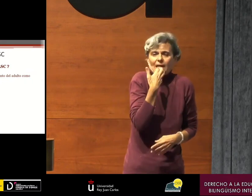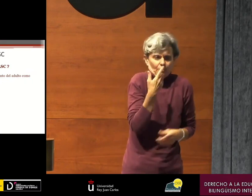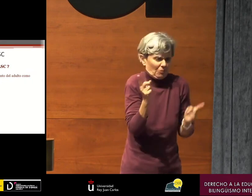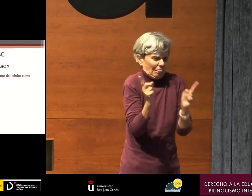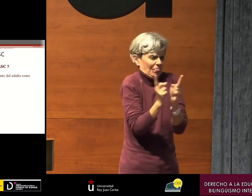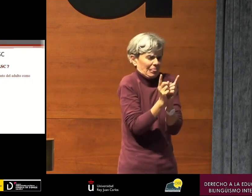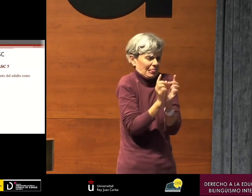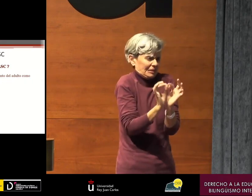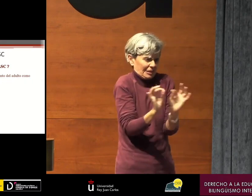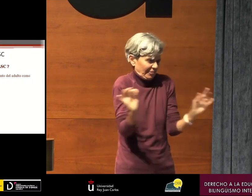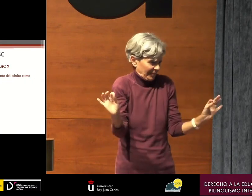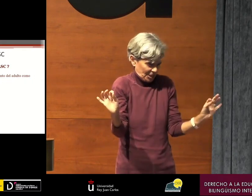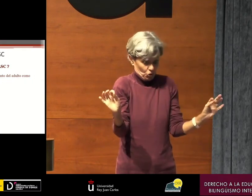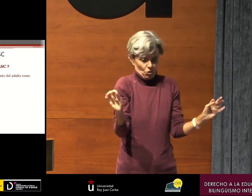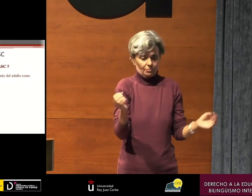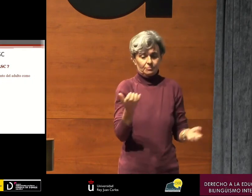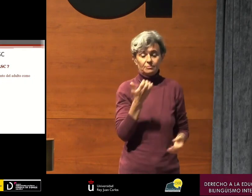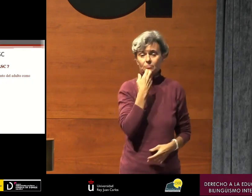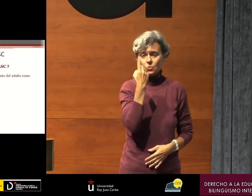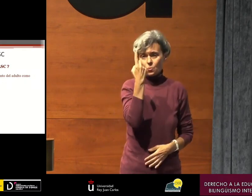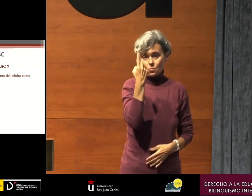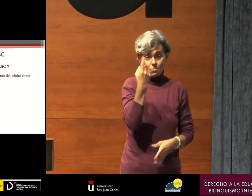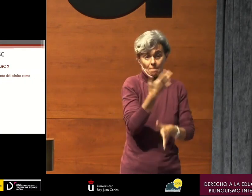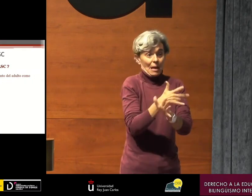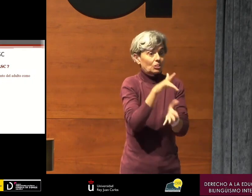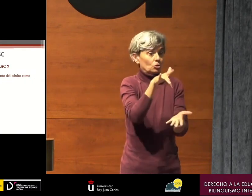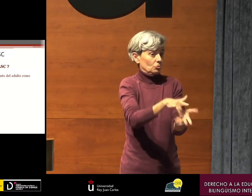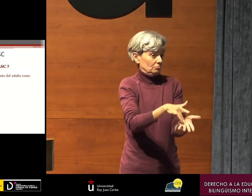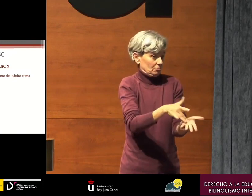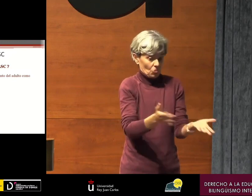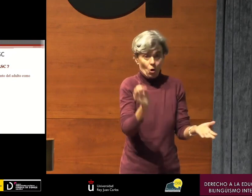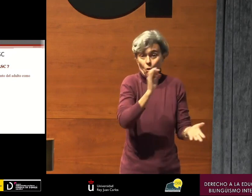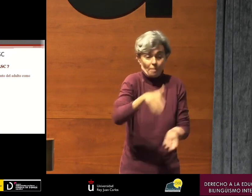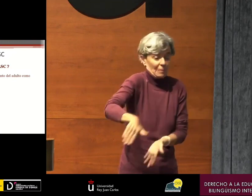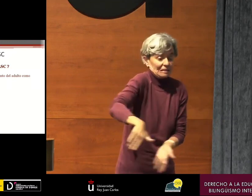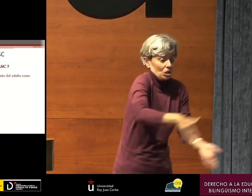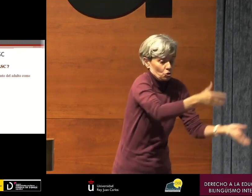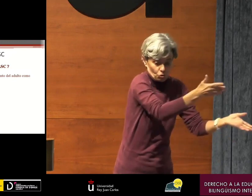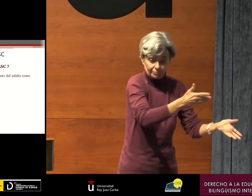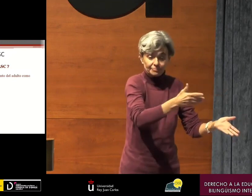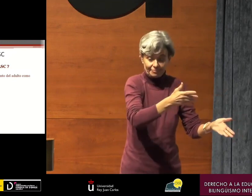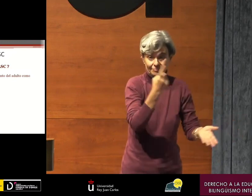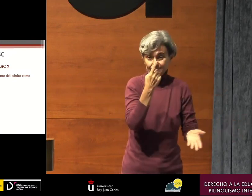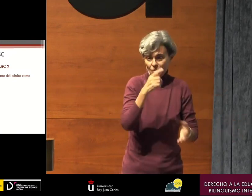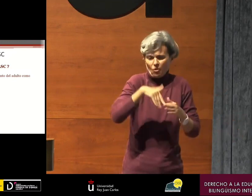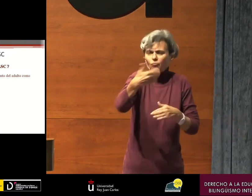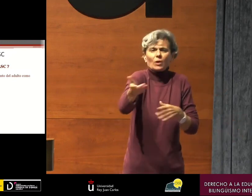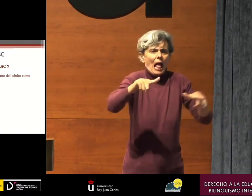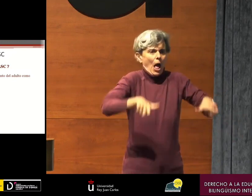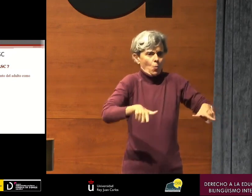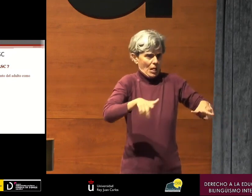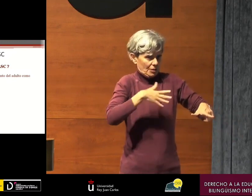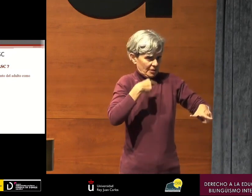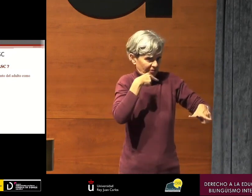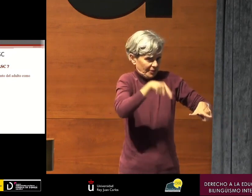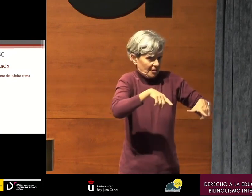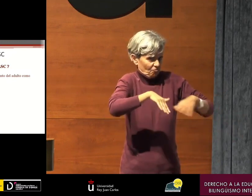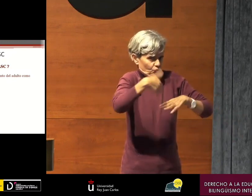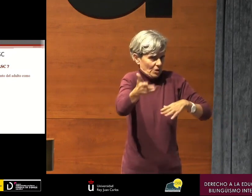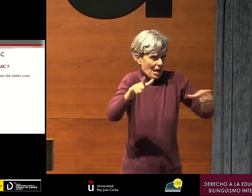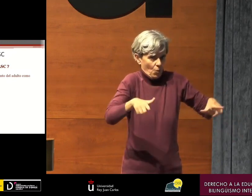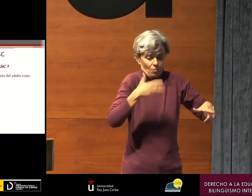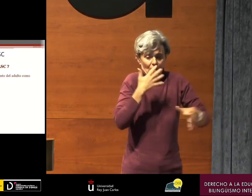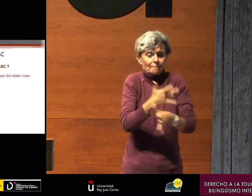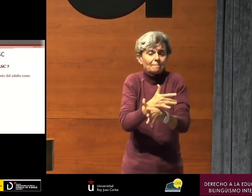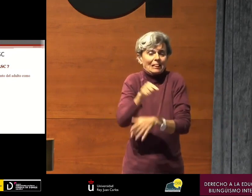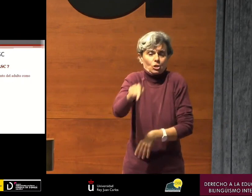modelaje lingüístico implícito. Un ejemplo que os voy a poner muy sencillo. Imaginaros en un pasillo del cole,